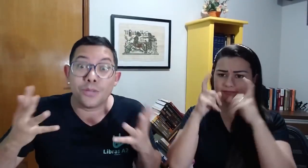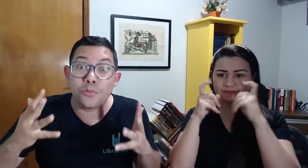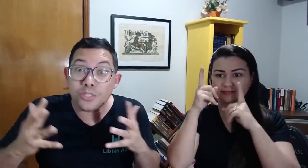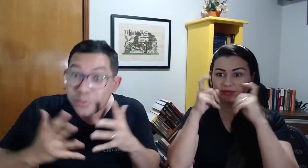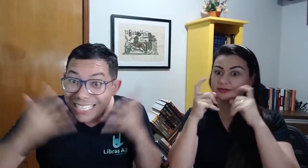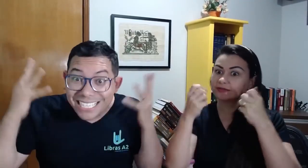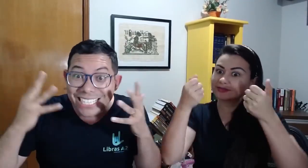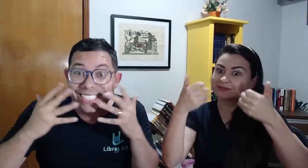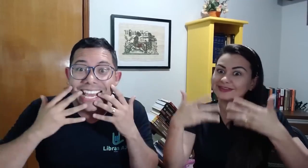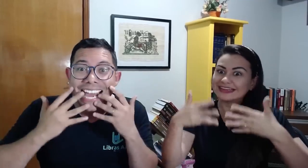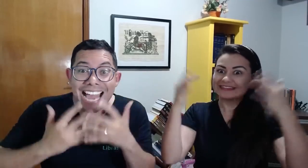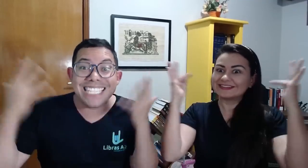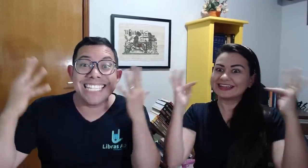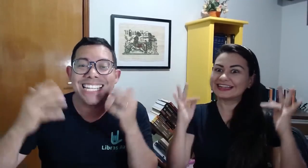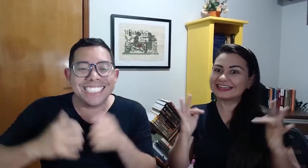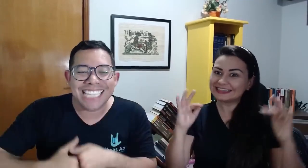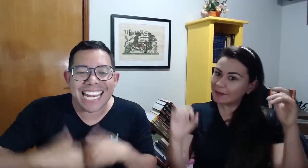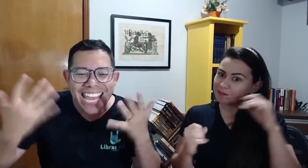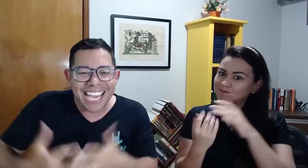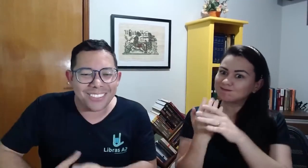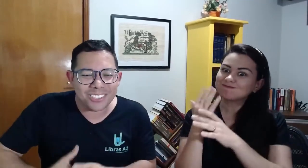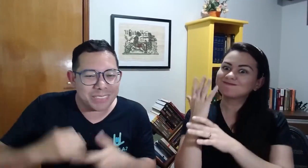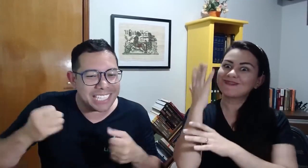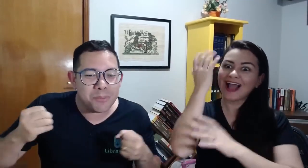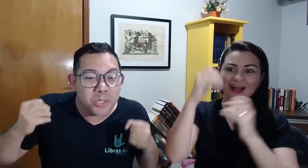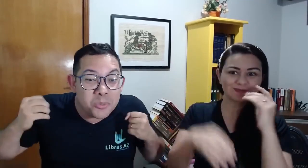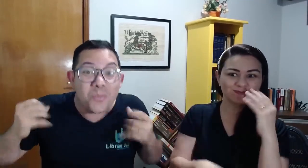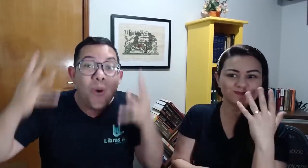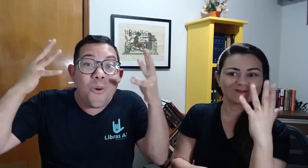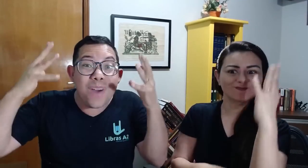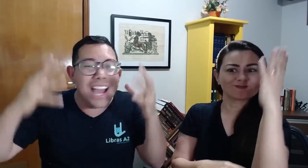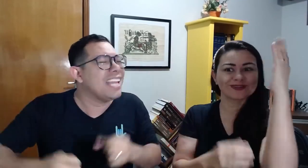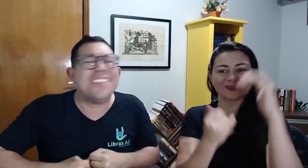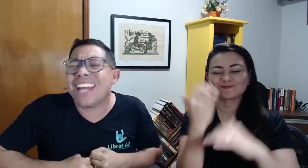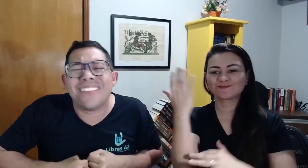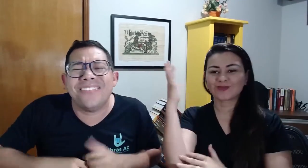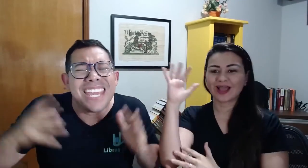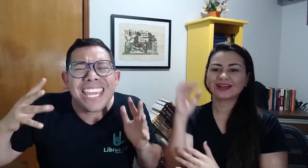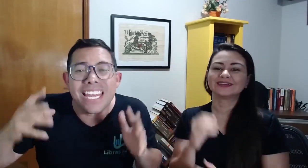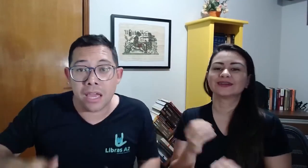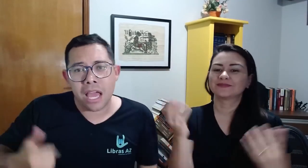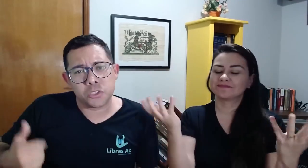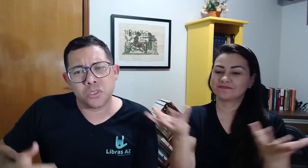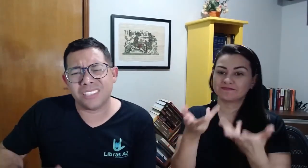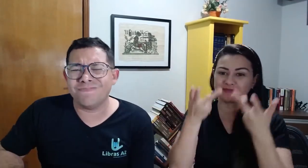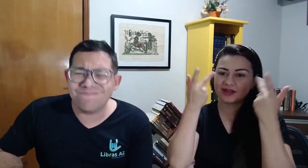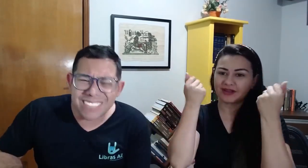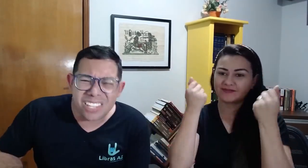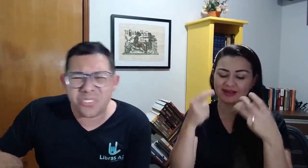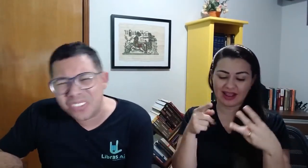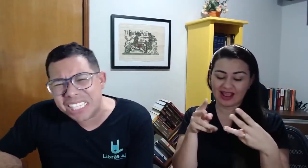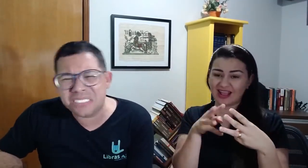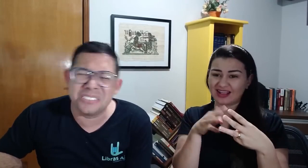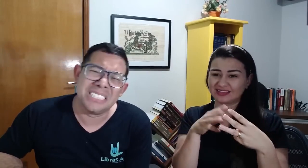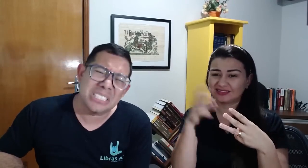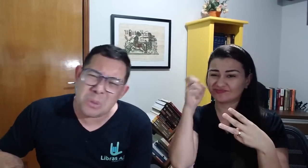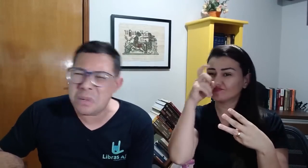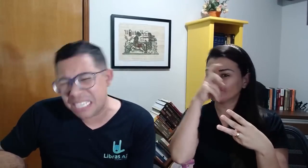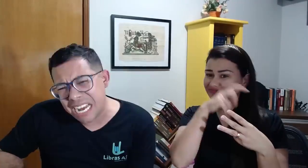ficou de feliz, radiante, alegre, nossa, uma terra muito boa, que maravilha. As outras, tá difícil,